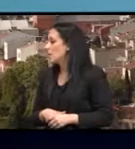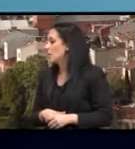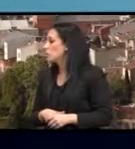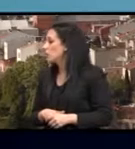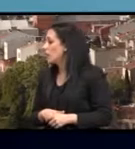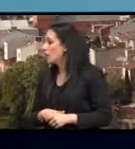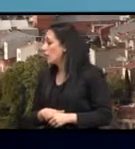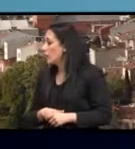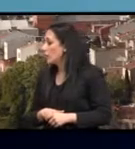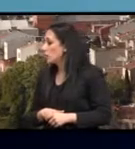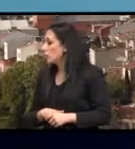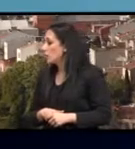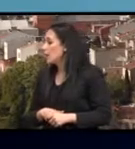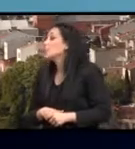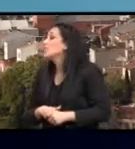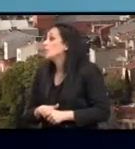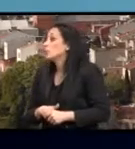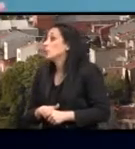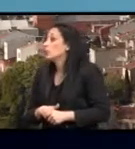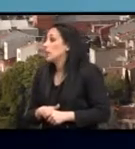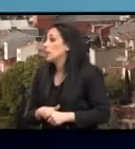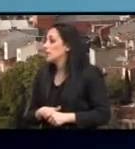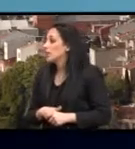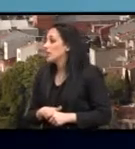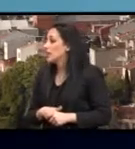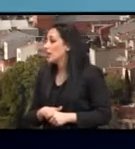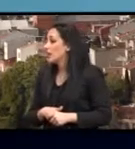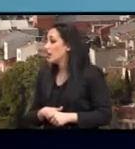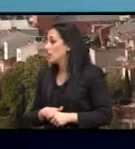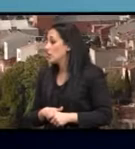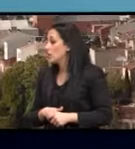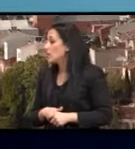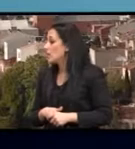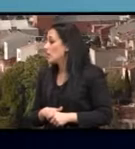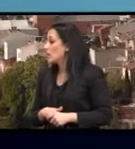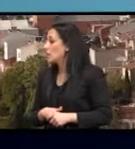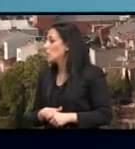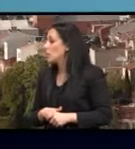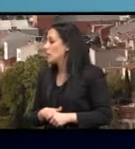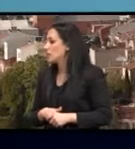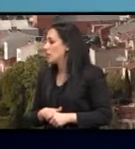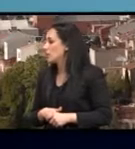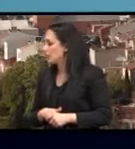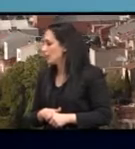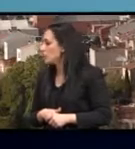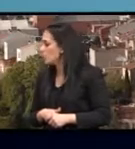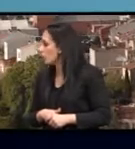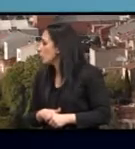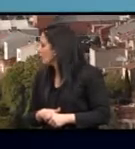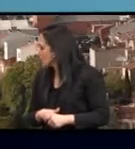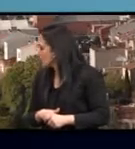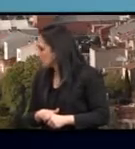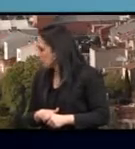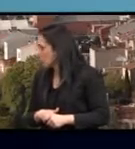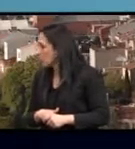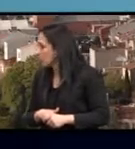que la nostra reivindicació principal també seria a través de la llei de dependència poder accedir als intèrprets per